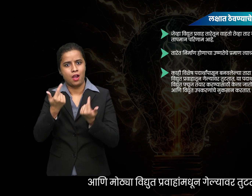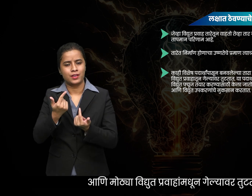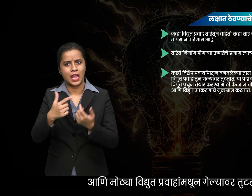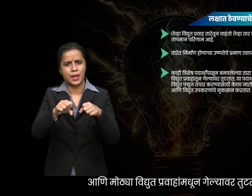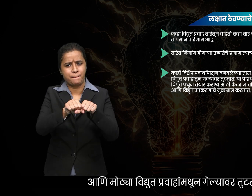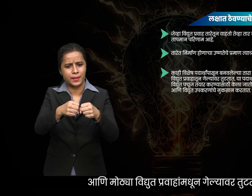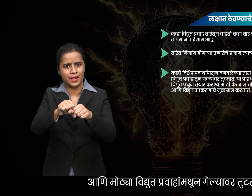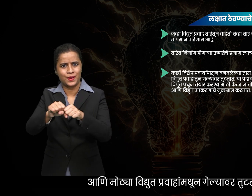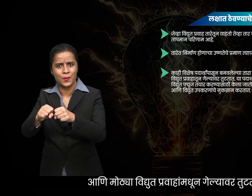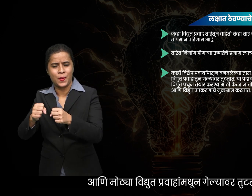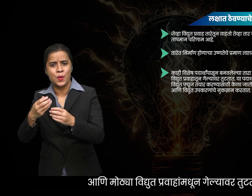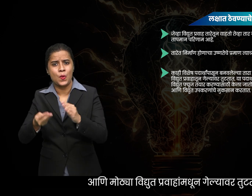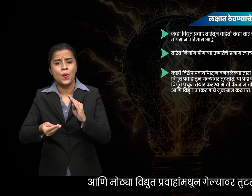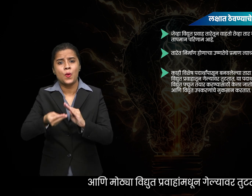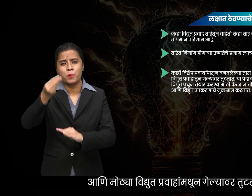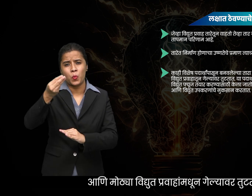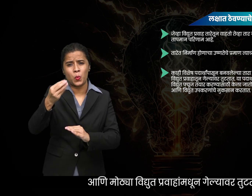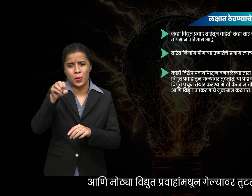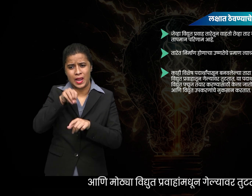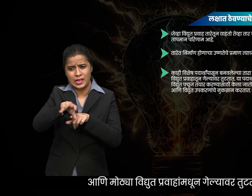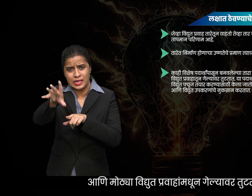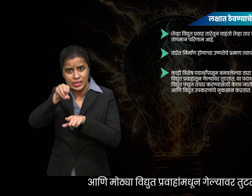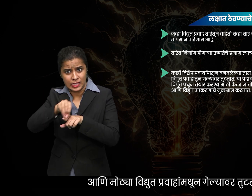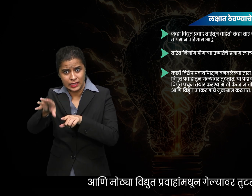प्रवाहामधून गेल्यावर तुटतात.